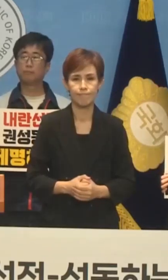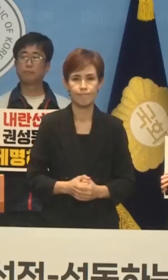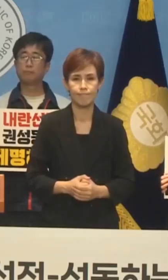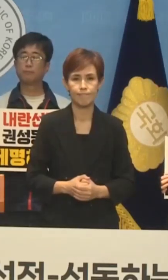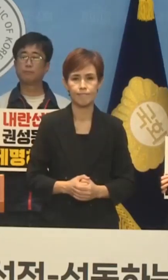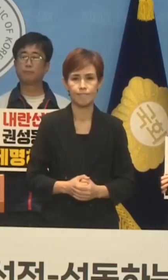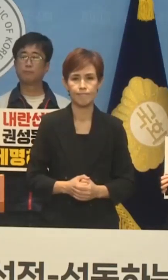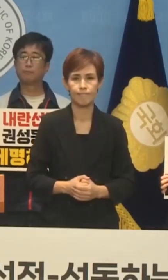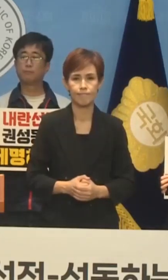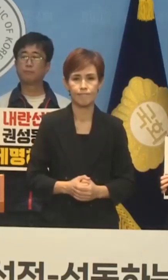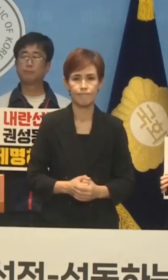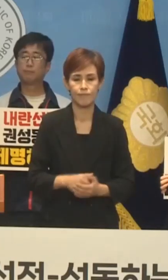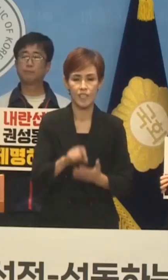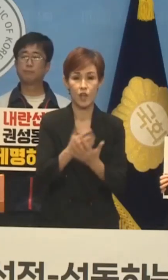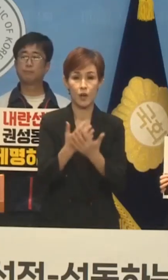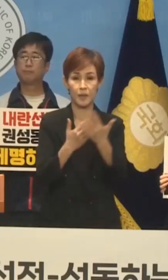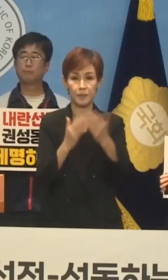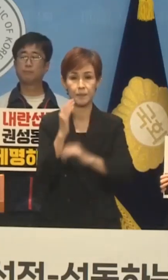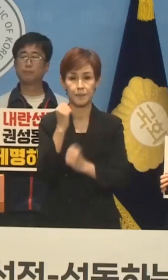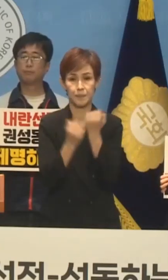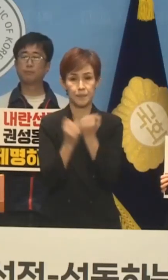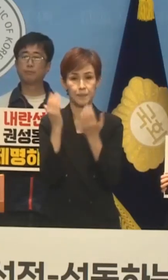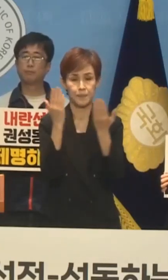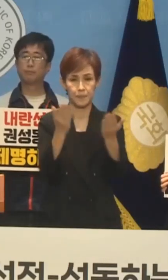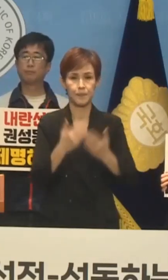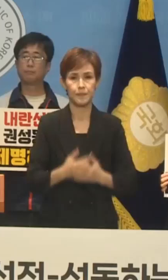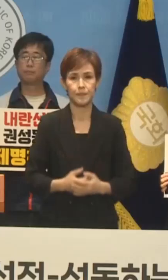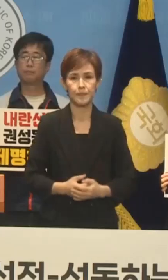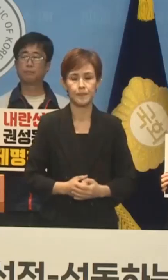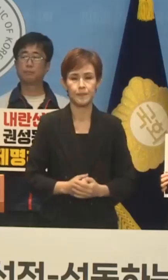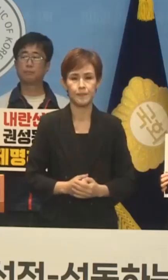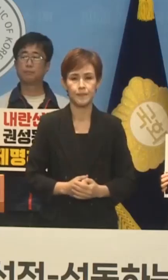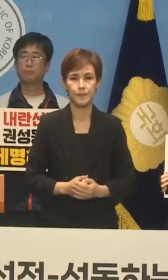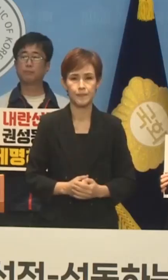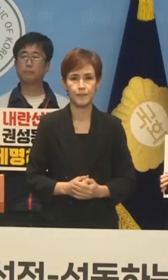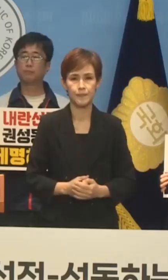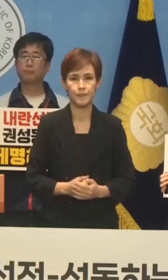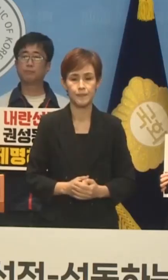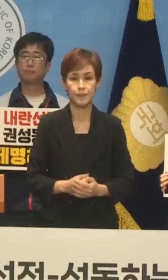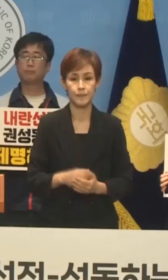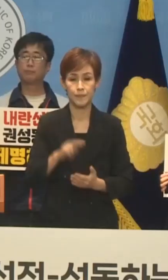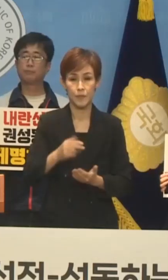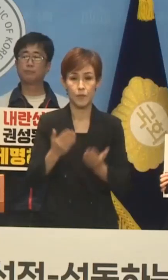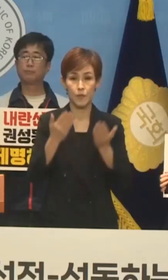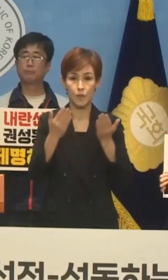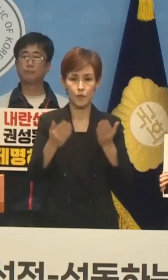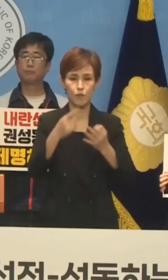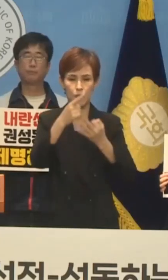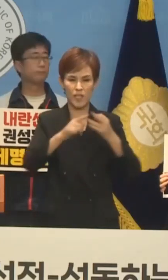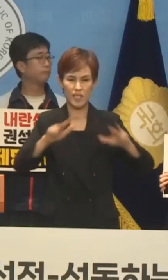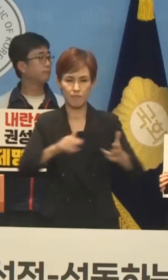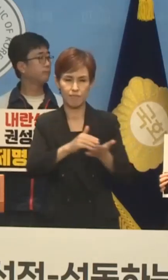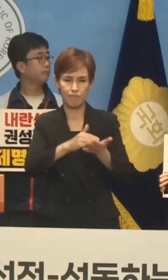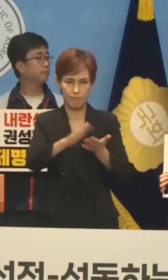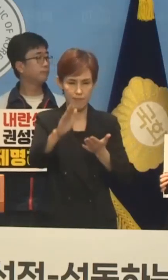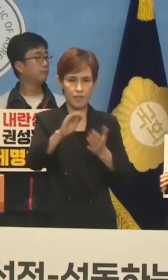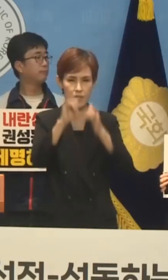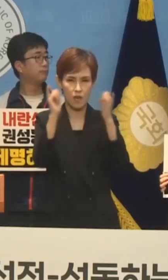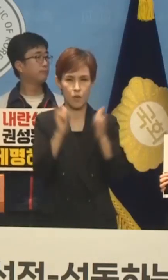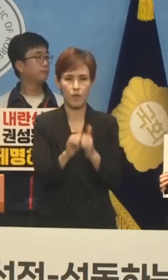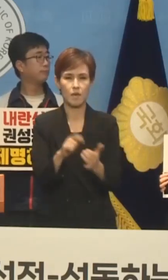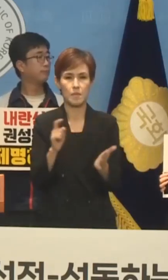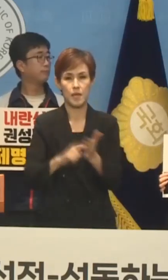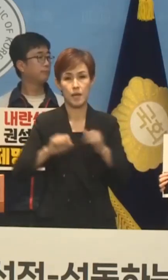네, 이어서 기자회견문 낭독이 있겠습니다. 기자회견문 낭독에는 이승은 윤석열 즉각퇴진 사회대개혁